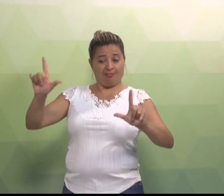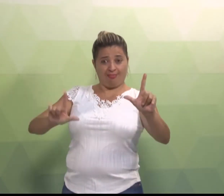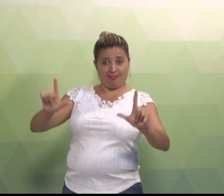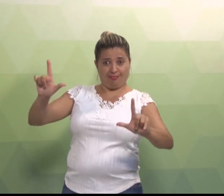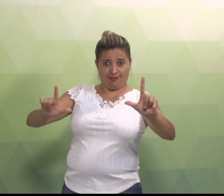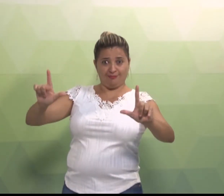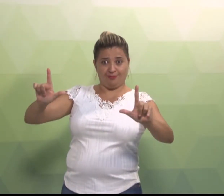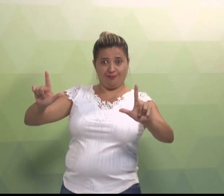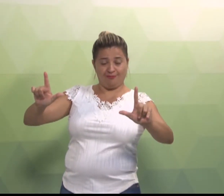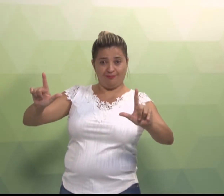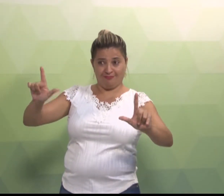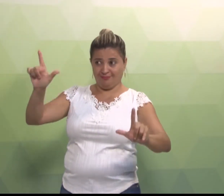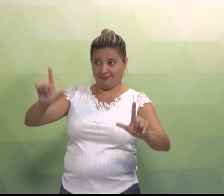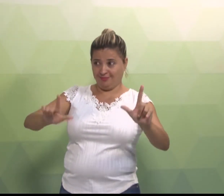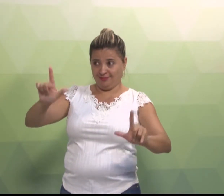Por exemplo, televisão